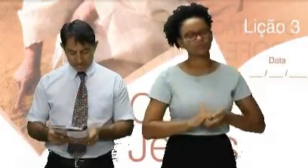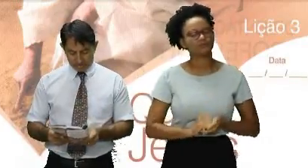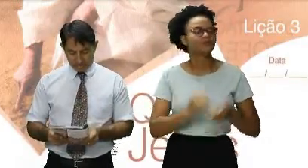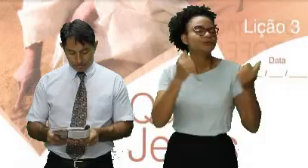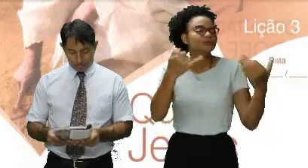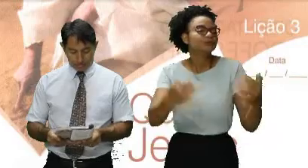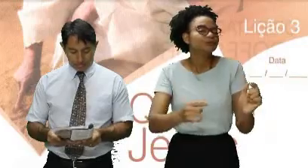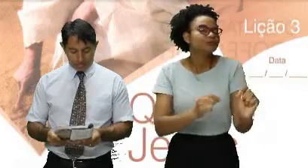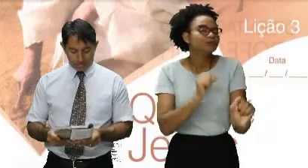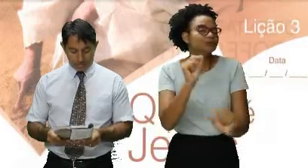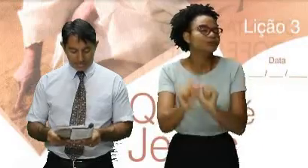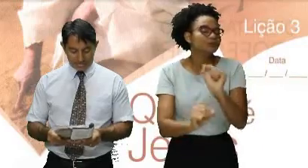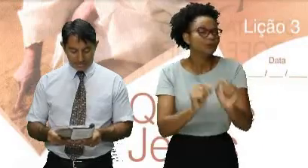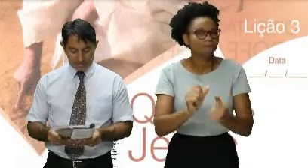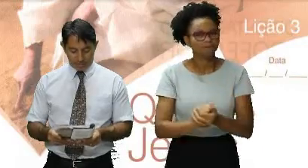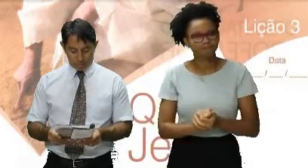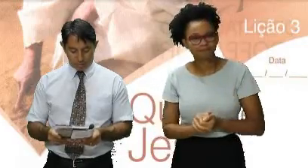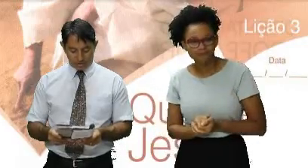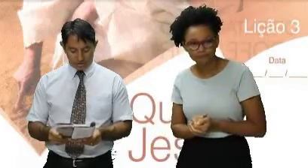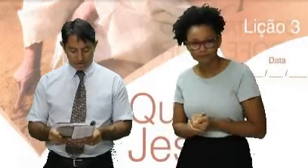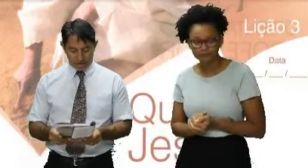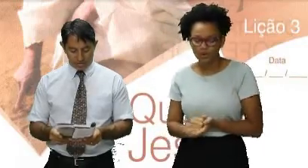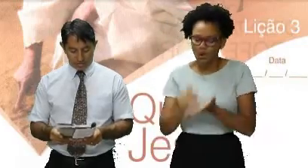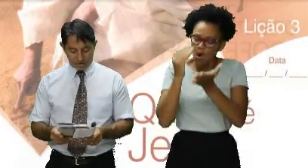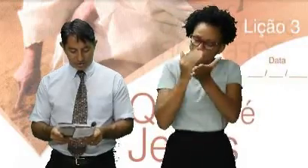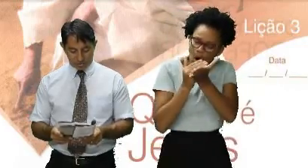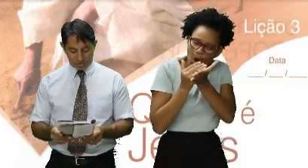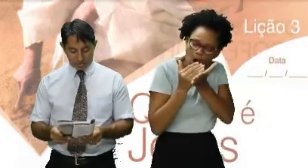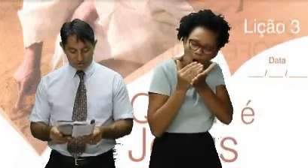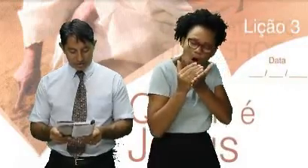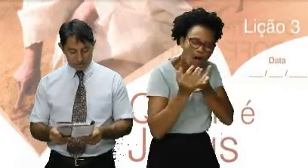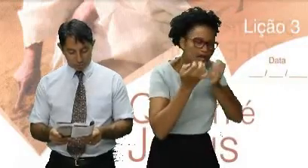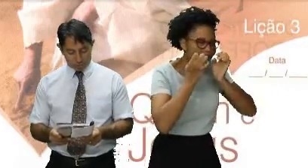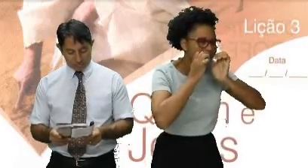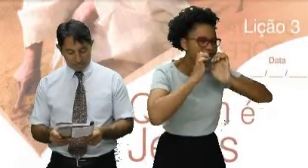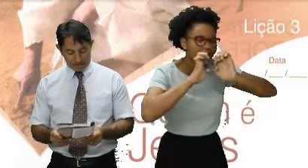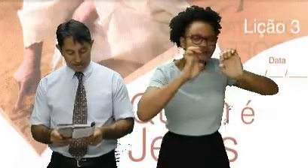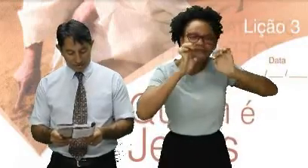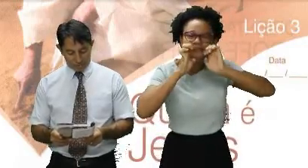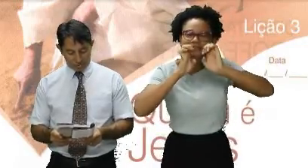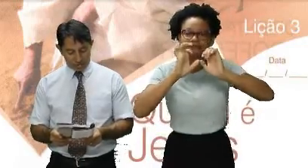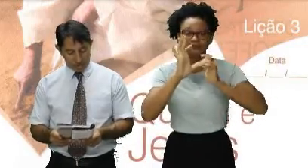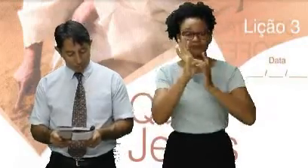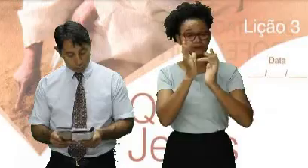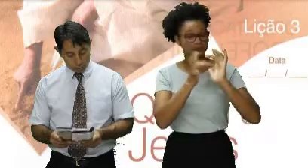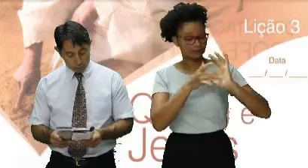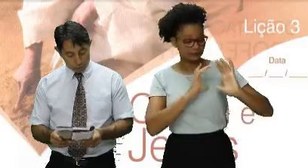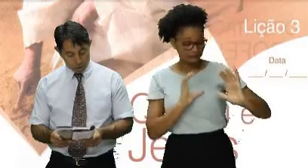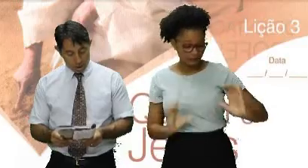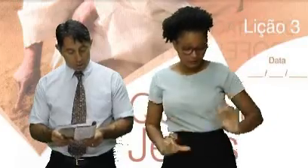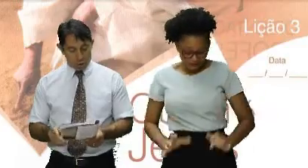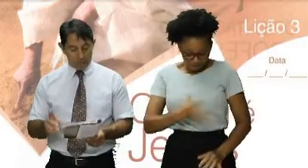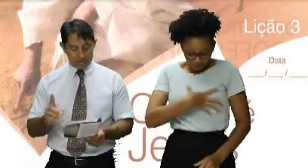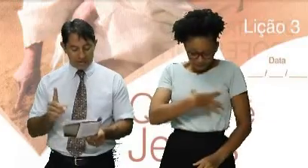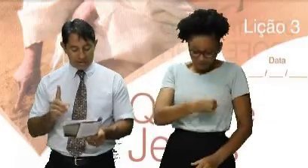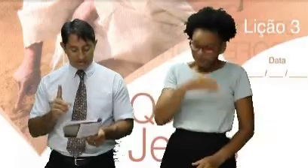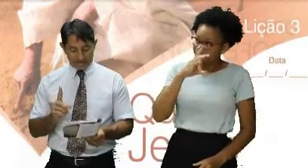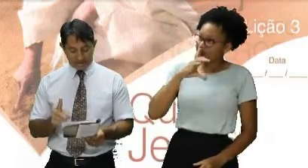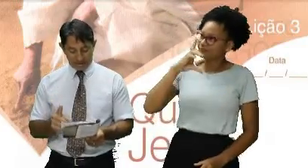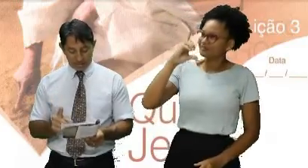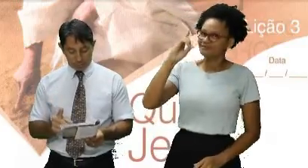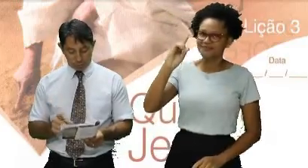Diz assim: princípio do Evangelho de Jesus Cristo, Filho de Deus, como